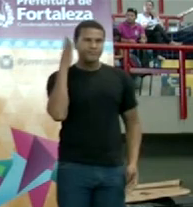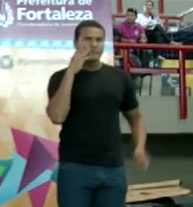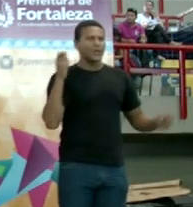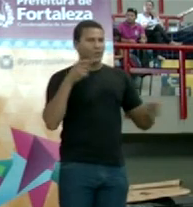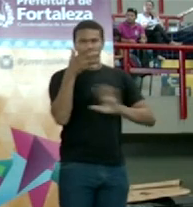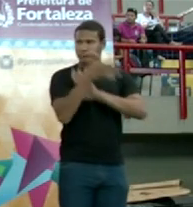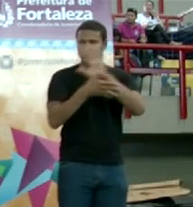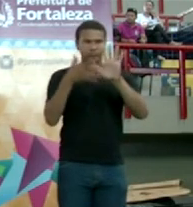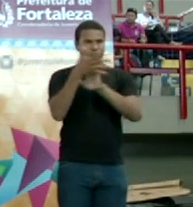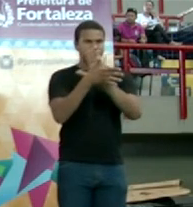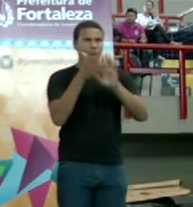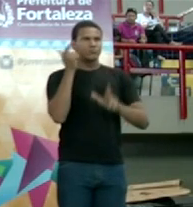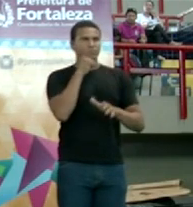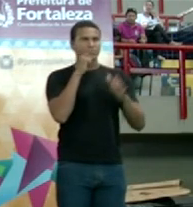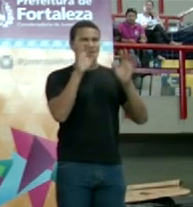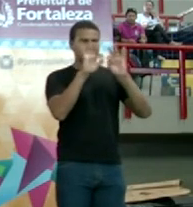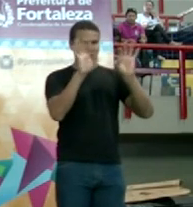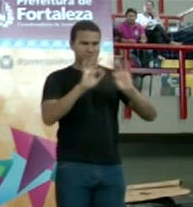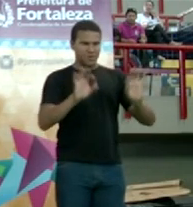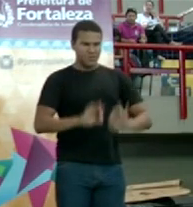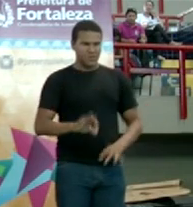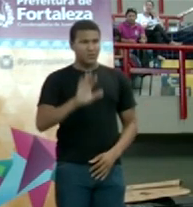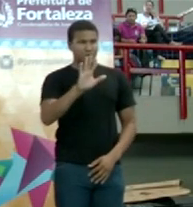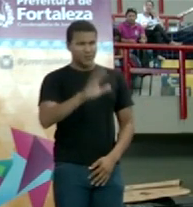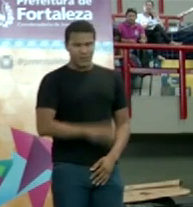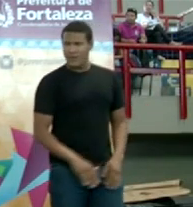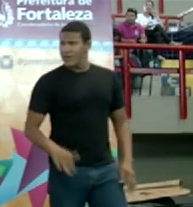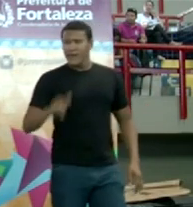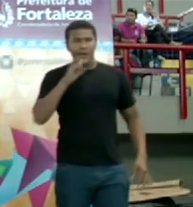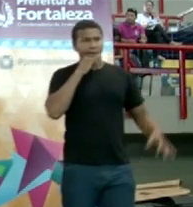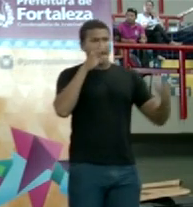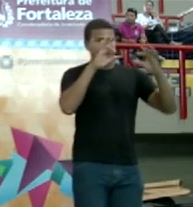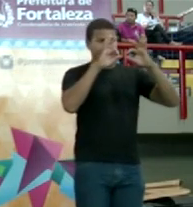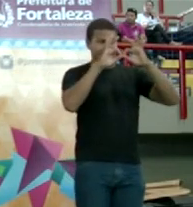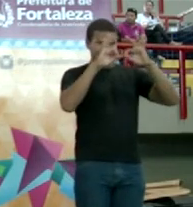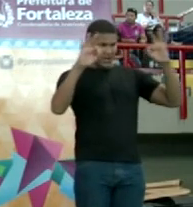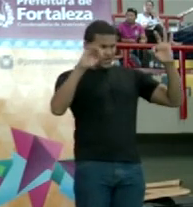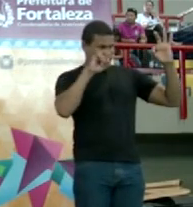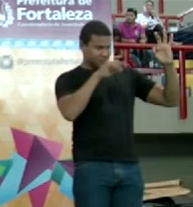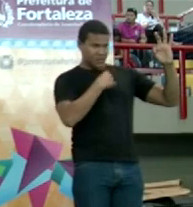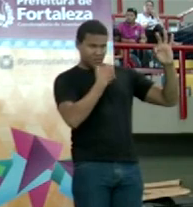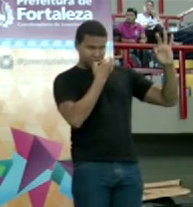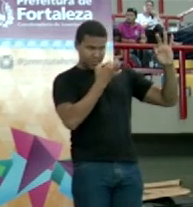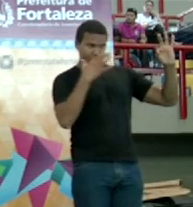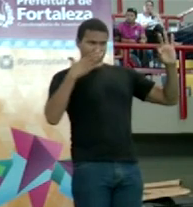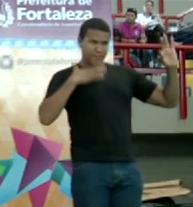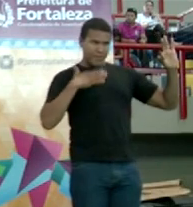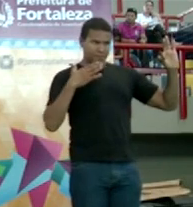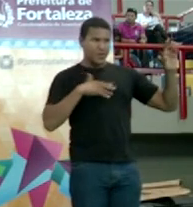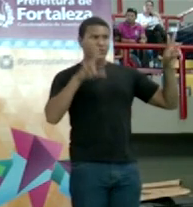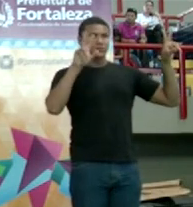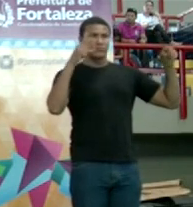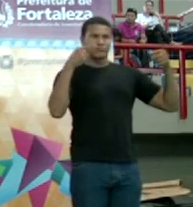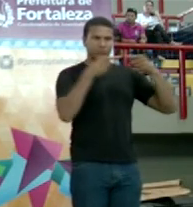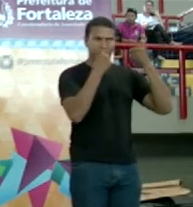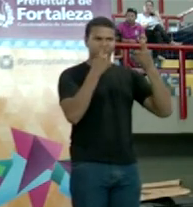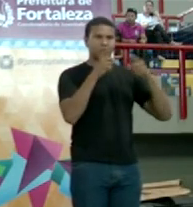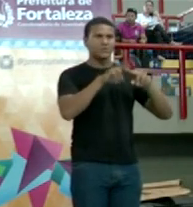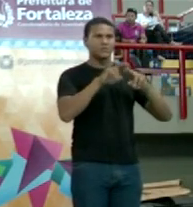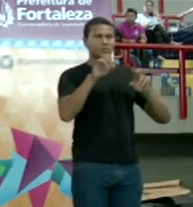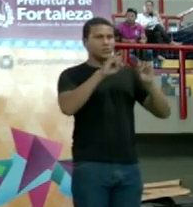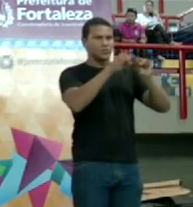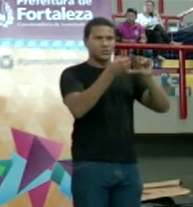pergunta formulada. A frase tese é a sua opinião sobre o assunto. Use como sujeito o assunto